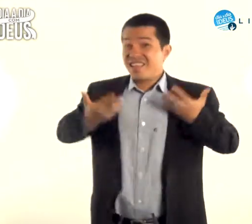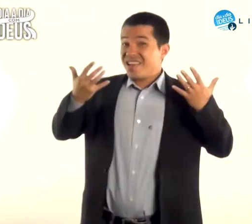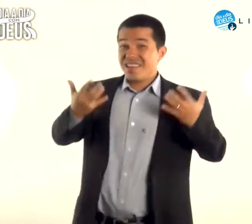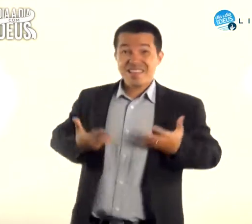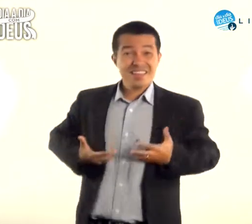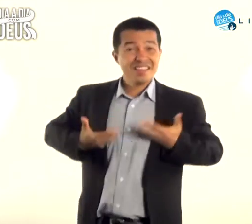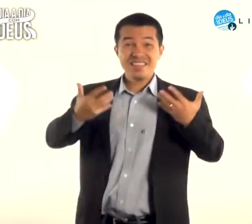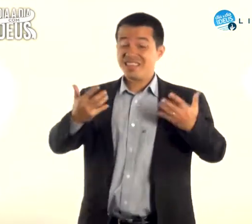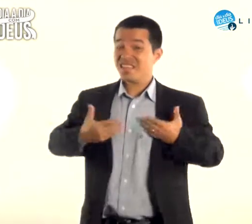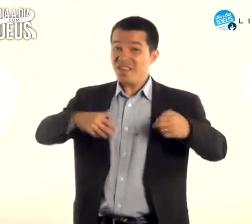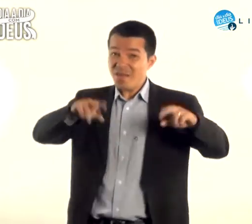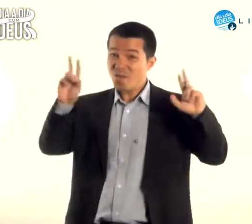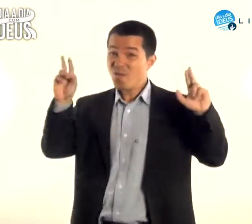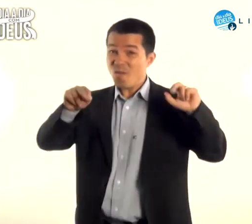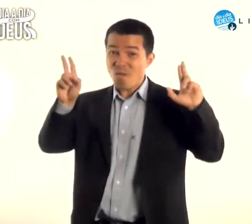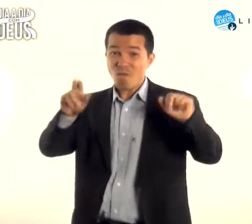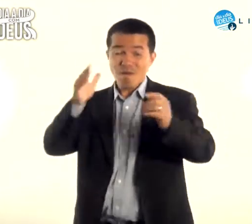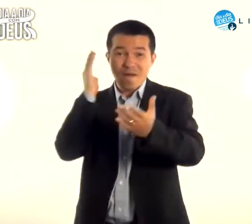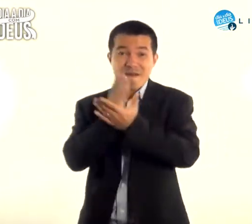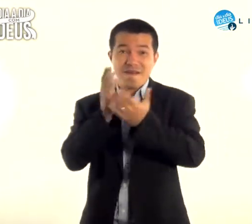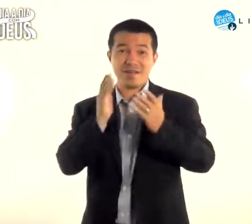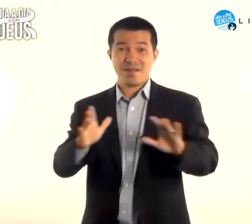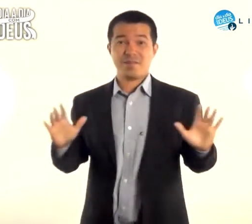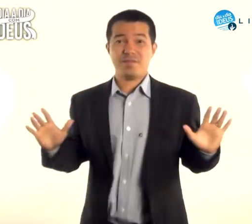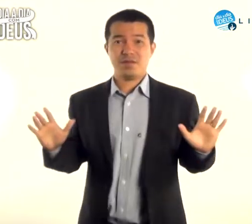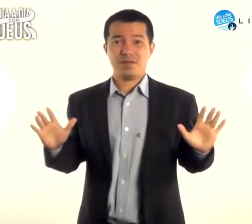a ter para mim e para você 24 horas.